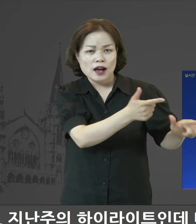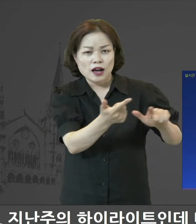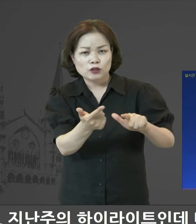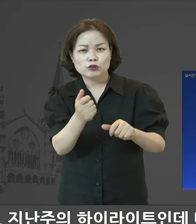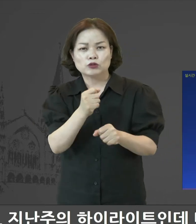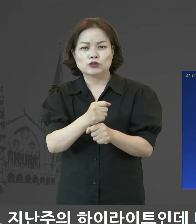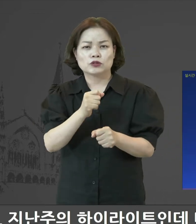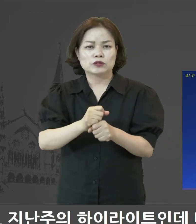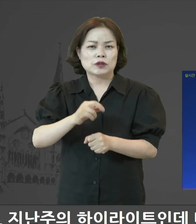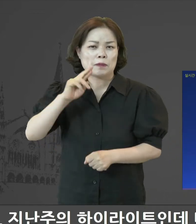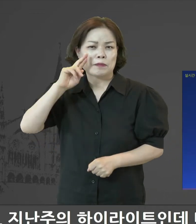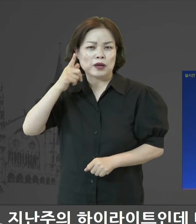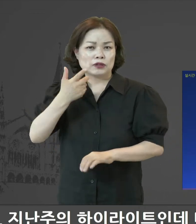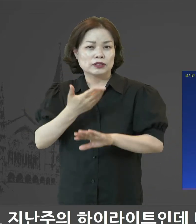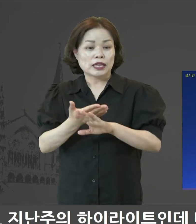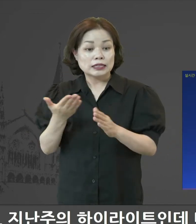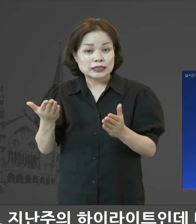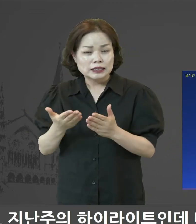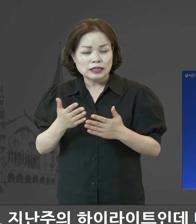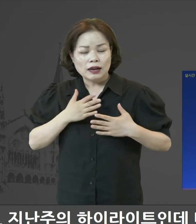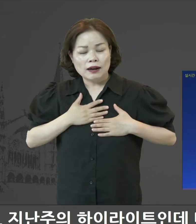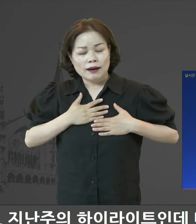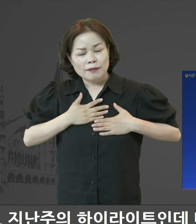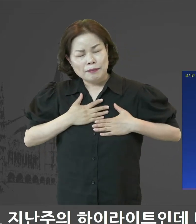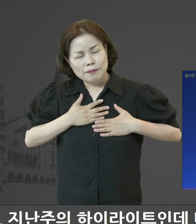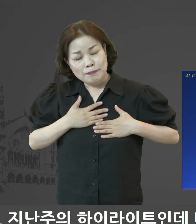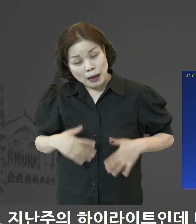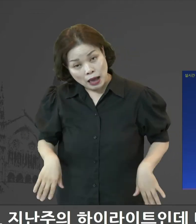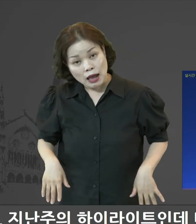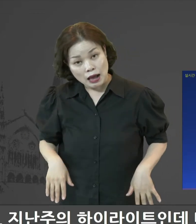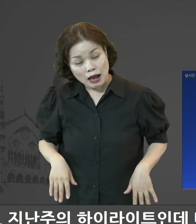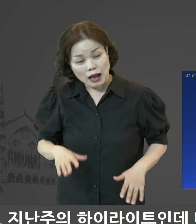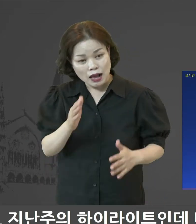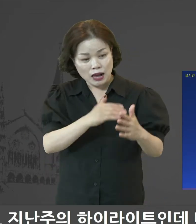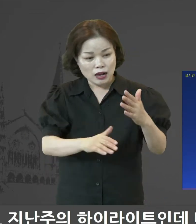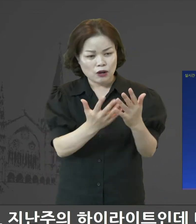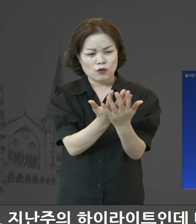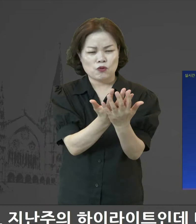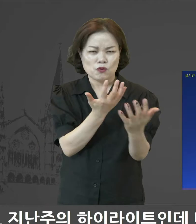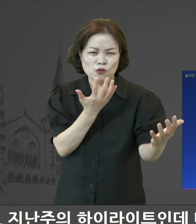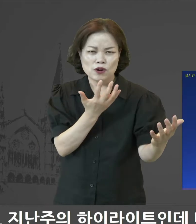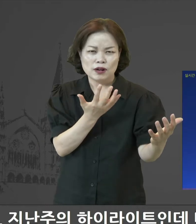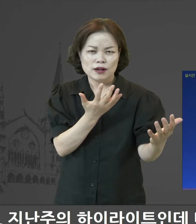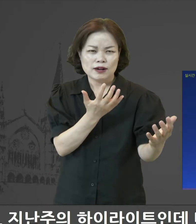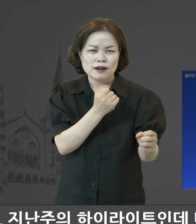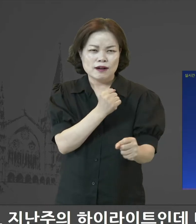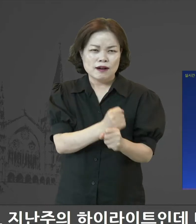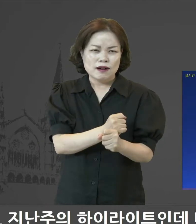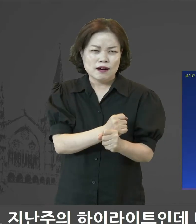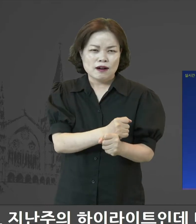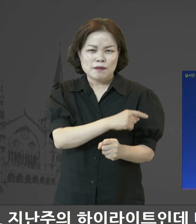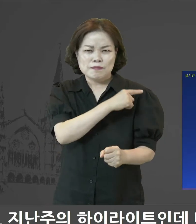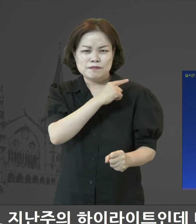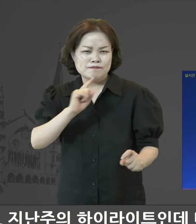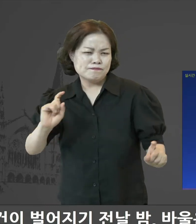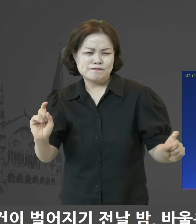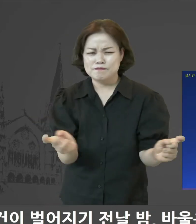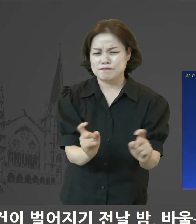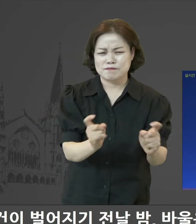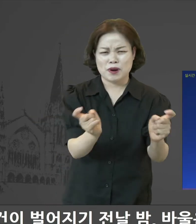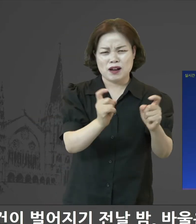바울은 또 다른 사건으로 지칠 대로 지쳤습니다. 공회 앞에서 아주 피가 튀는 것 같은